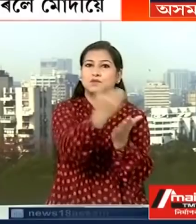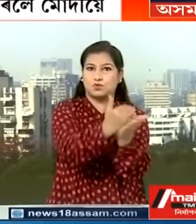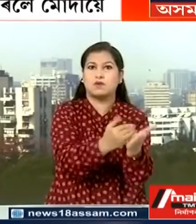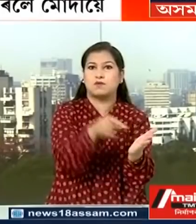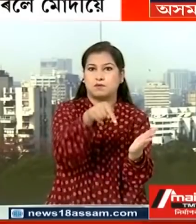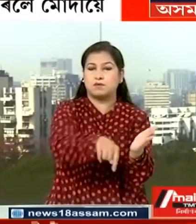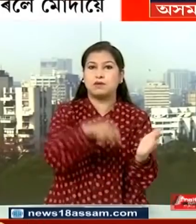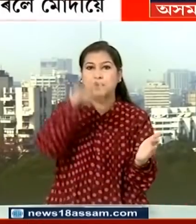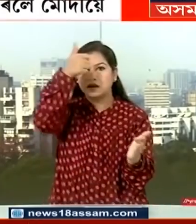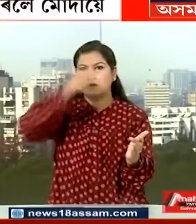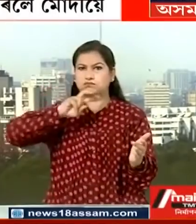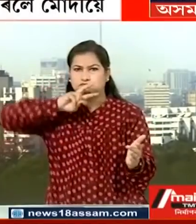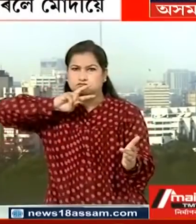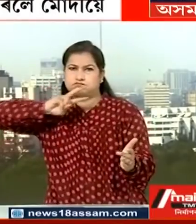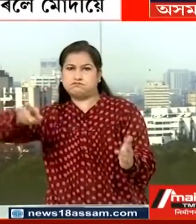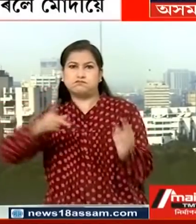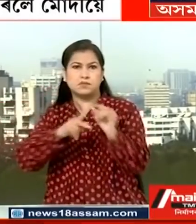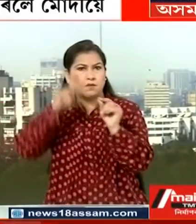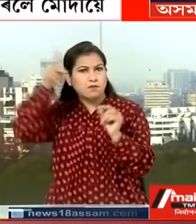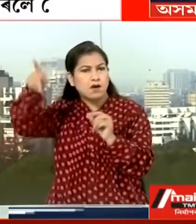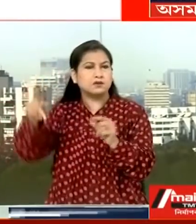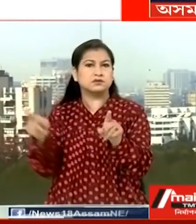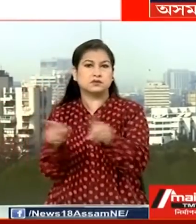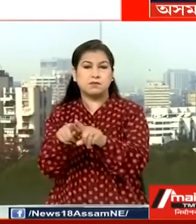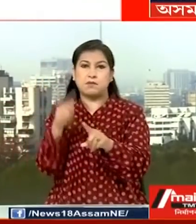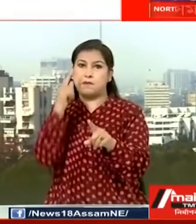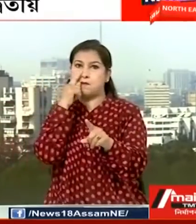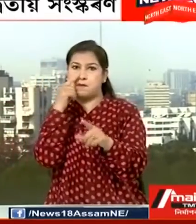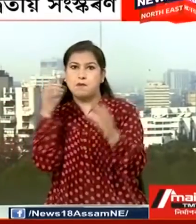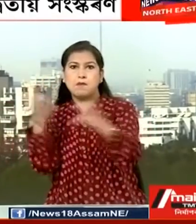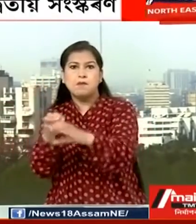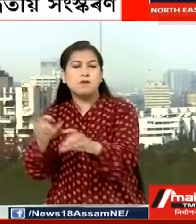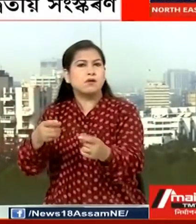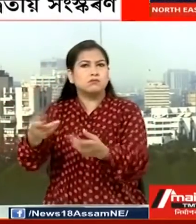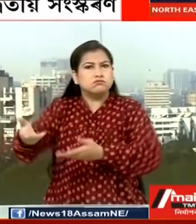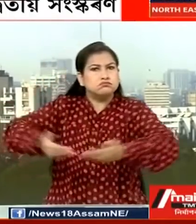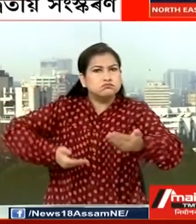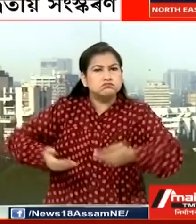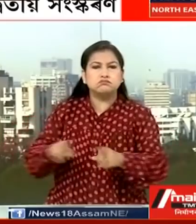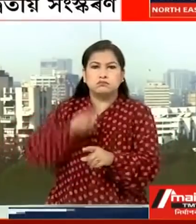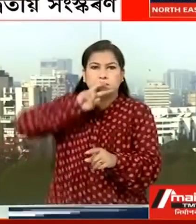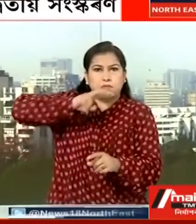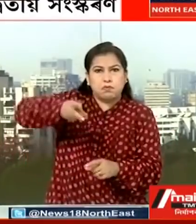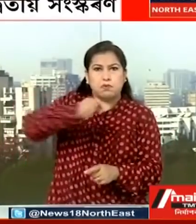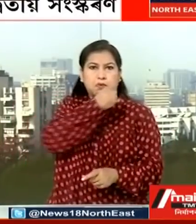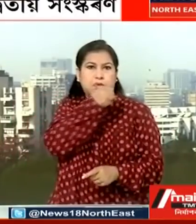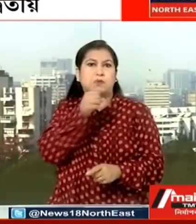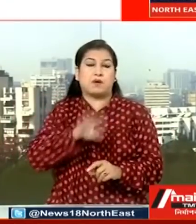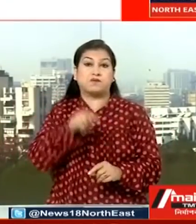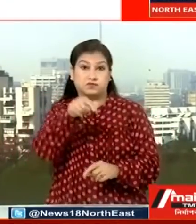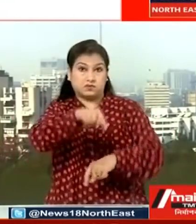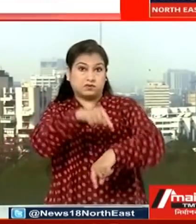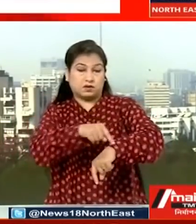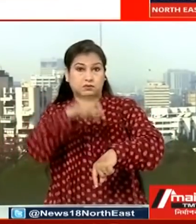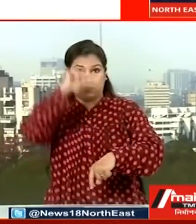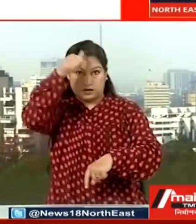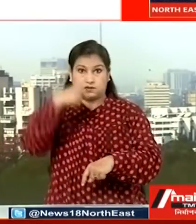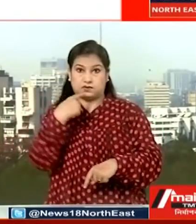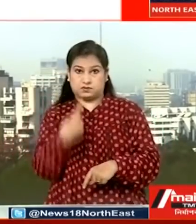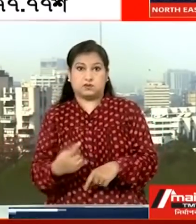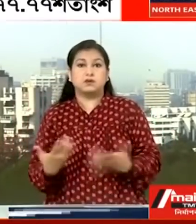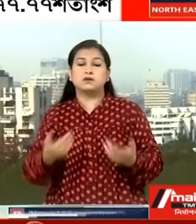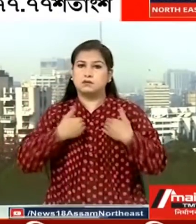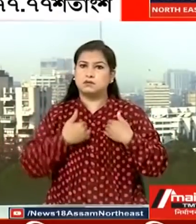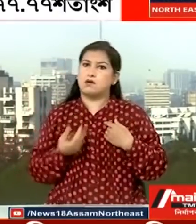दौरान भारत ने पाकिस्तान को अल्पसंख्यकों व महिलाओं से बर्ताव को लेकर खरी खरी सुनाई। इस मंच पर भारत ने कहा,